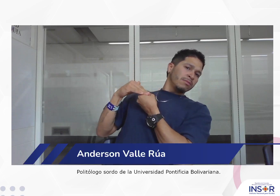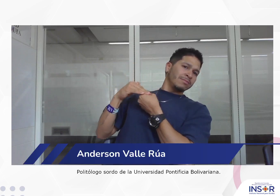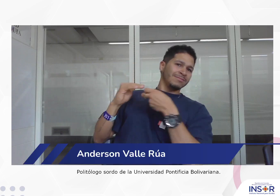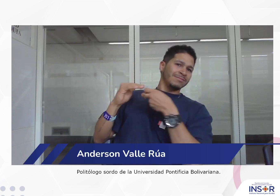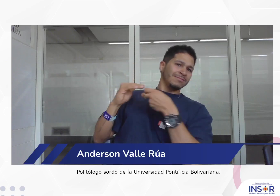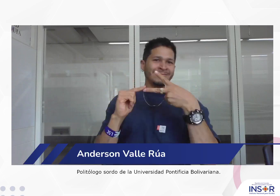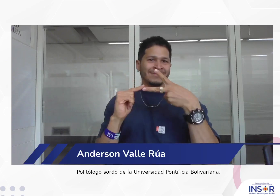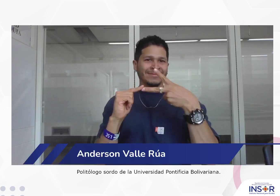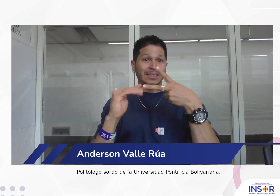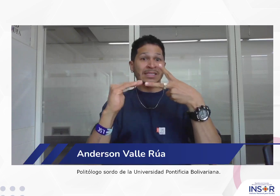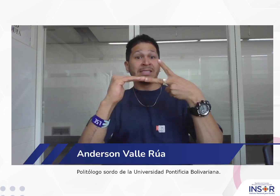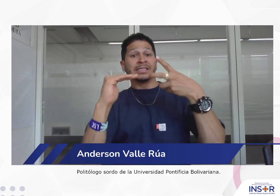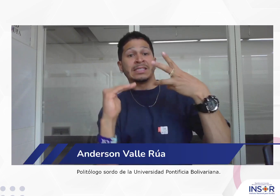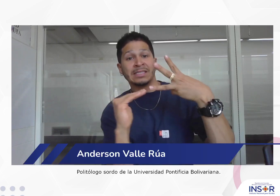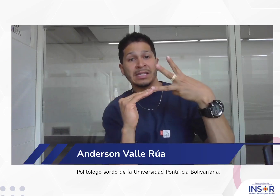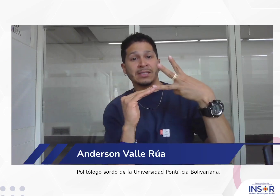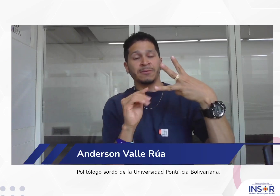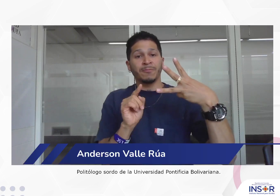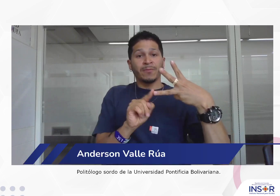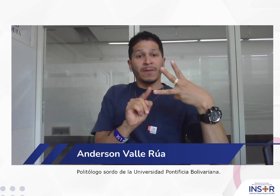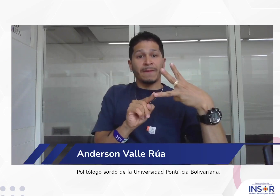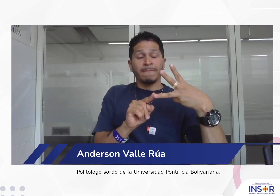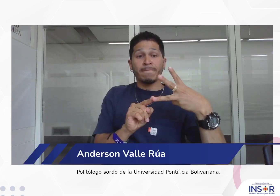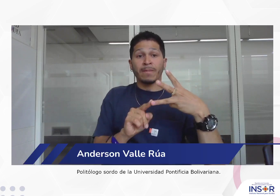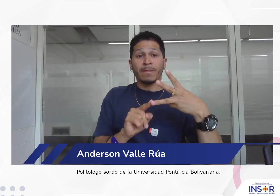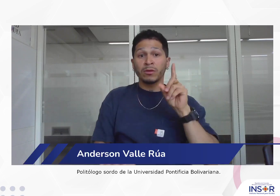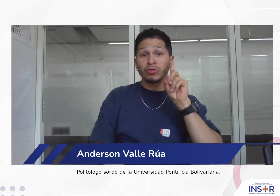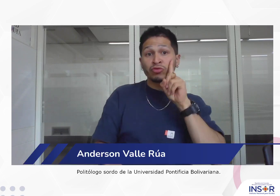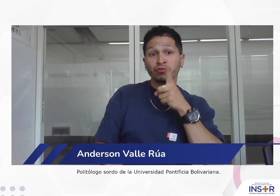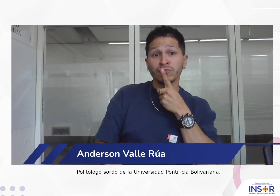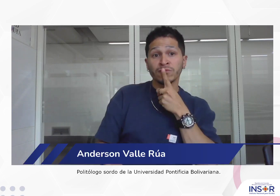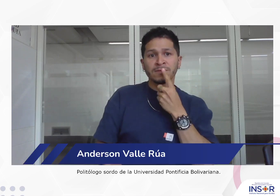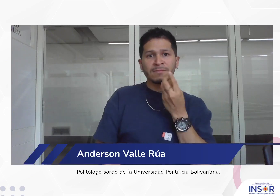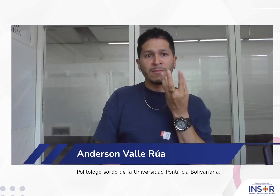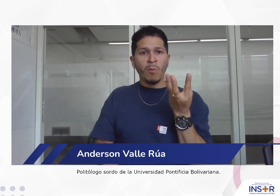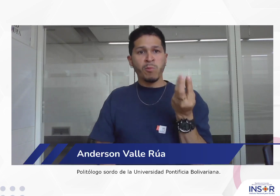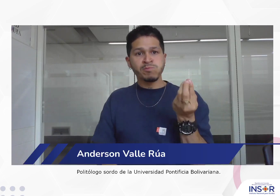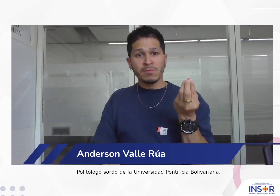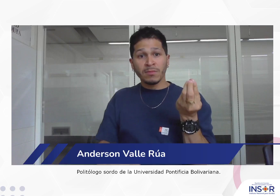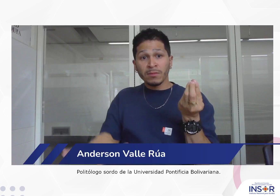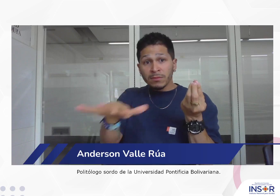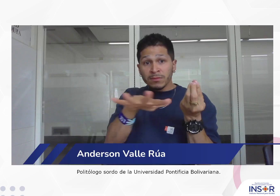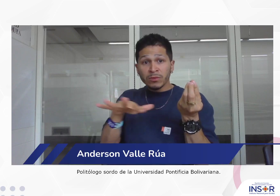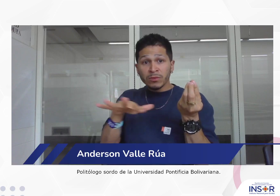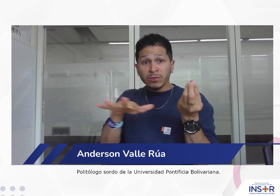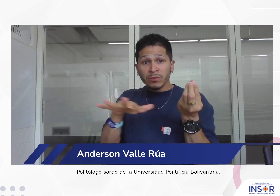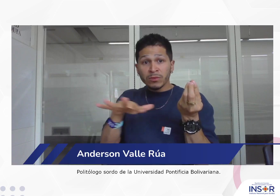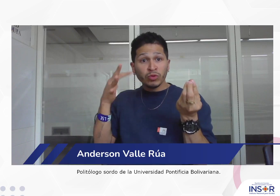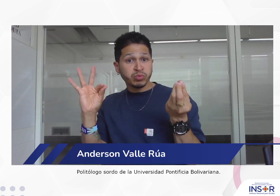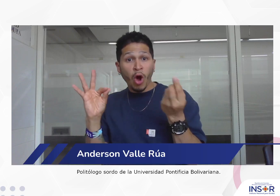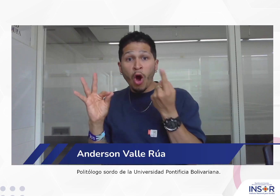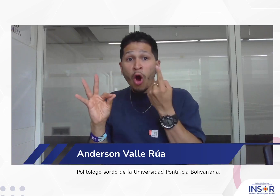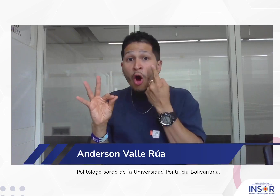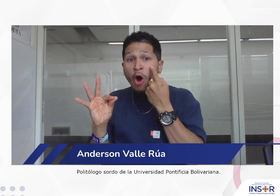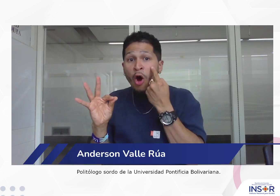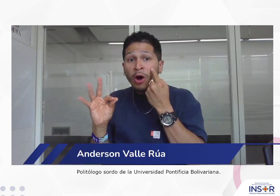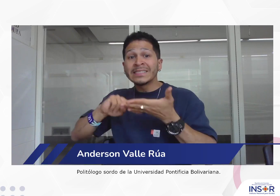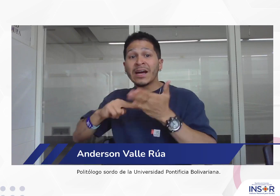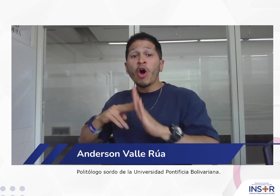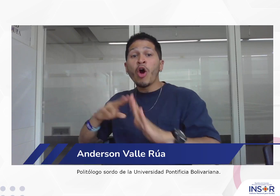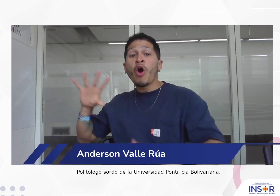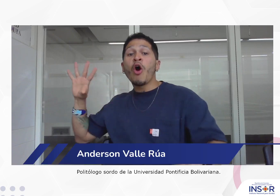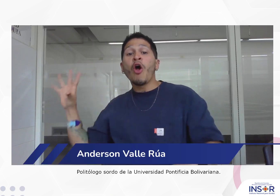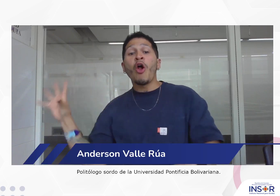se cree con una idea de superioridad sobre las personas sordas y de dominación sobre las personas sordas. Y el